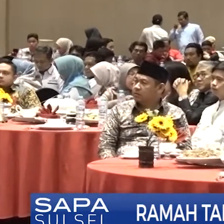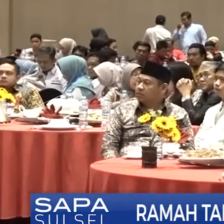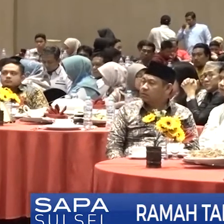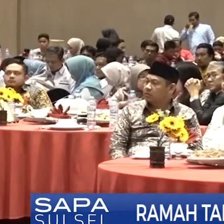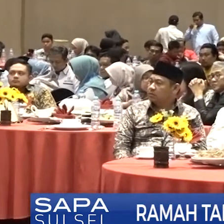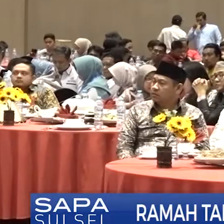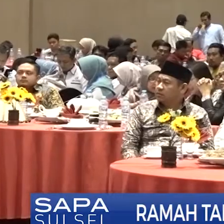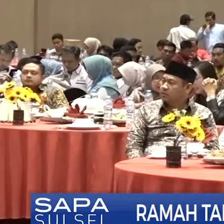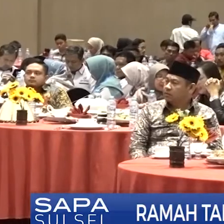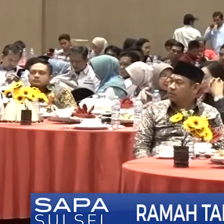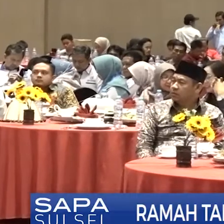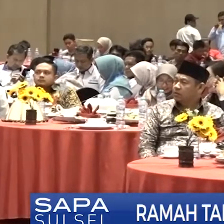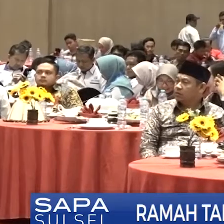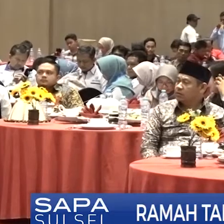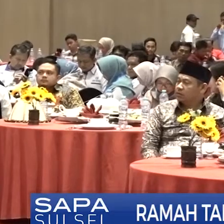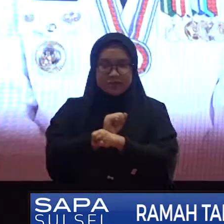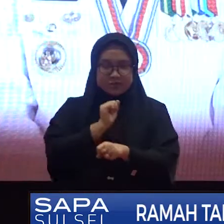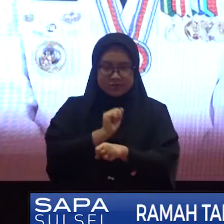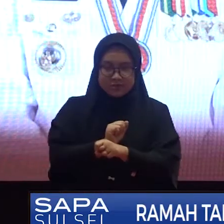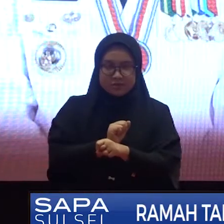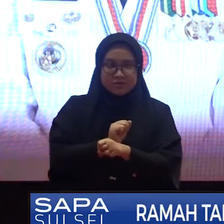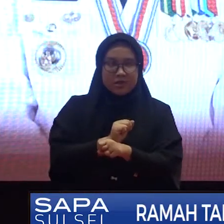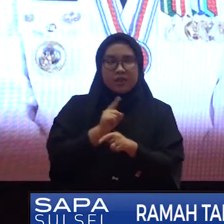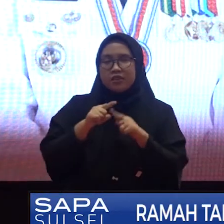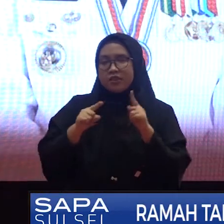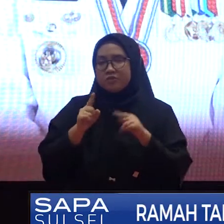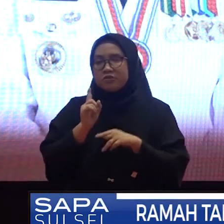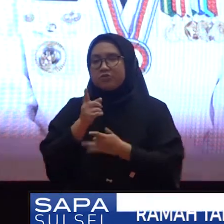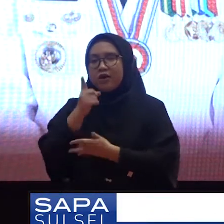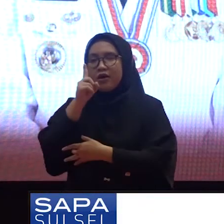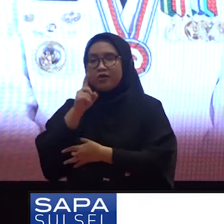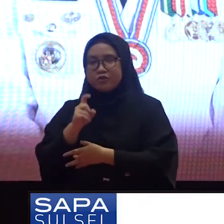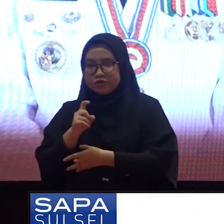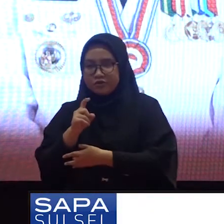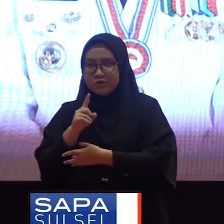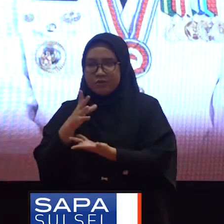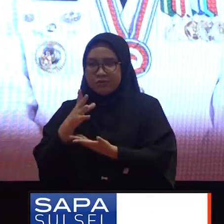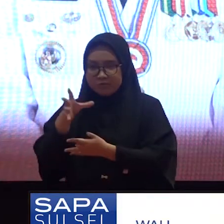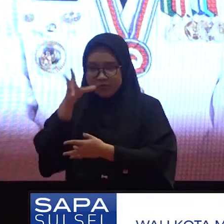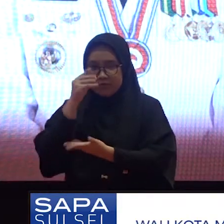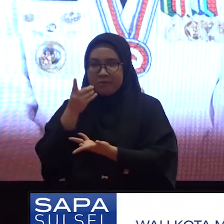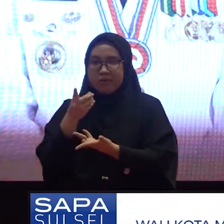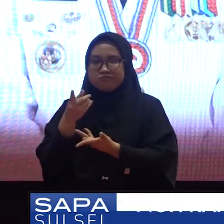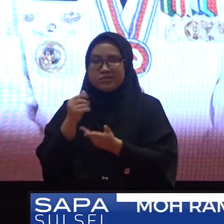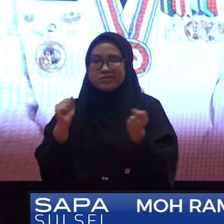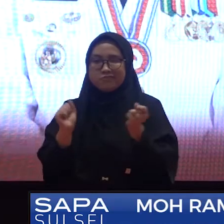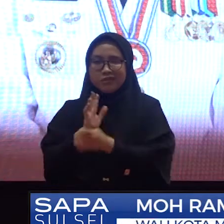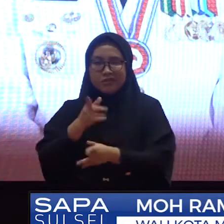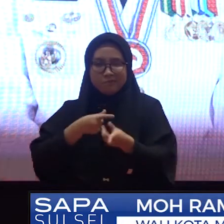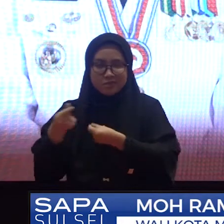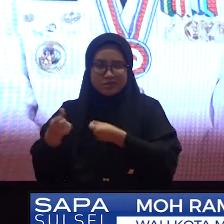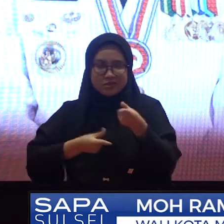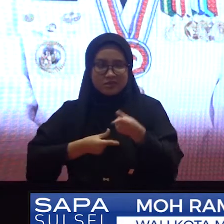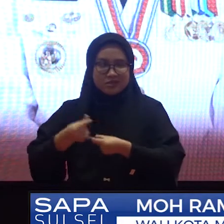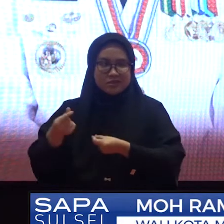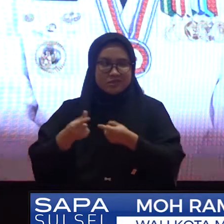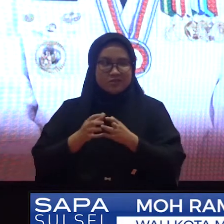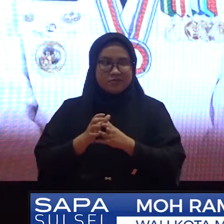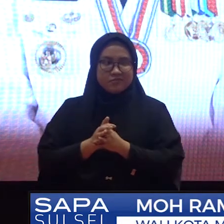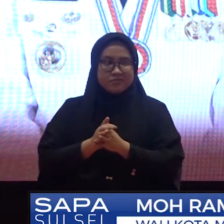di kesempatan kerjanya saja tapi kita juga harus memandang di kesempatan bisnisnya juga